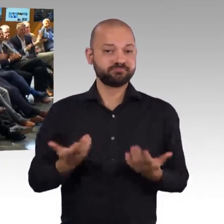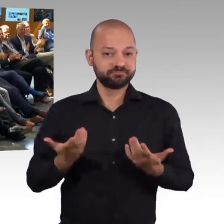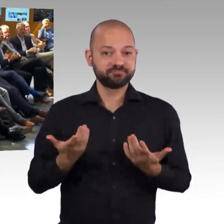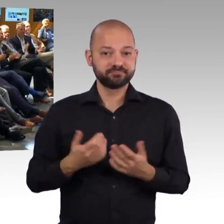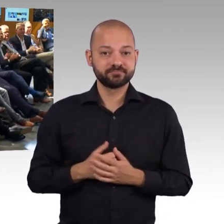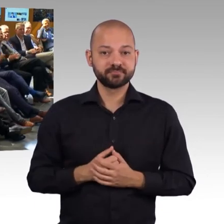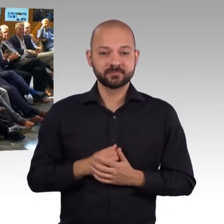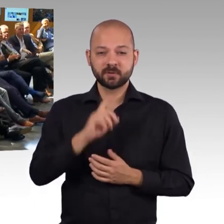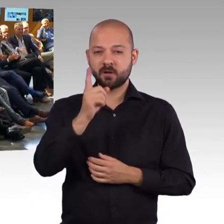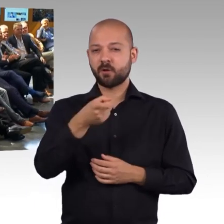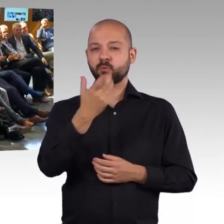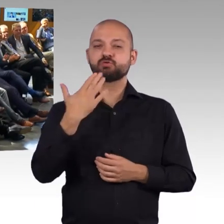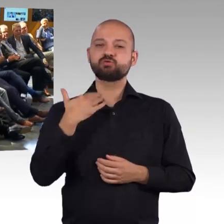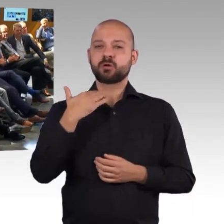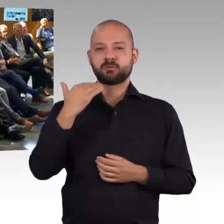Ein handfester